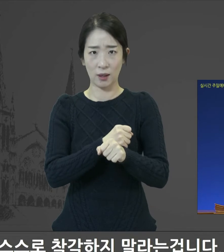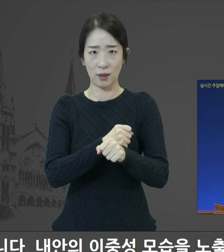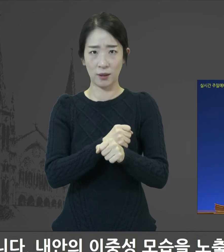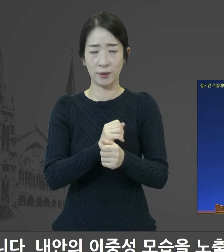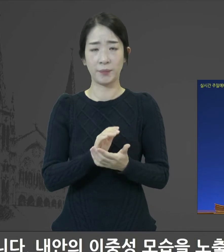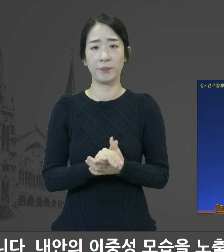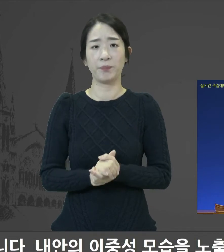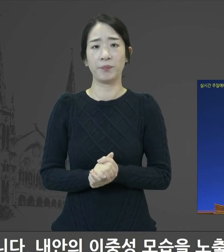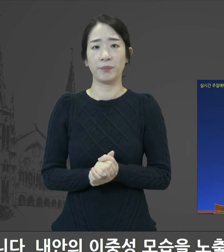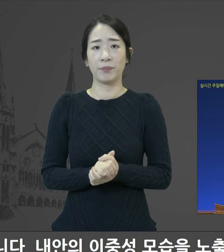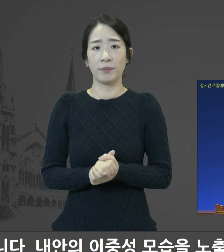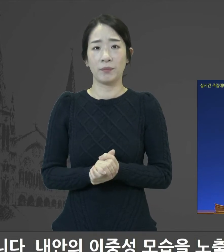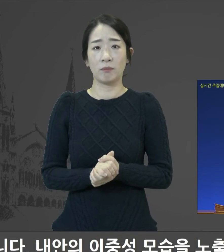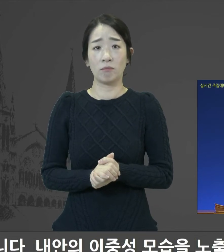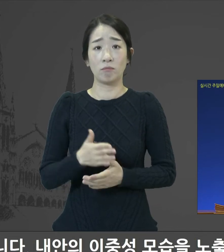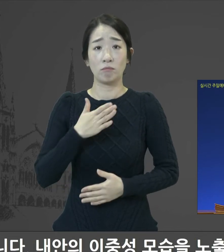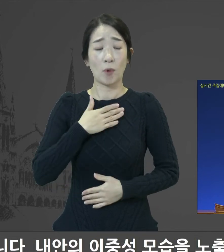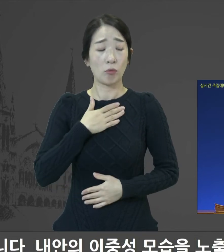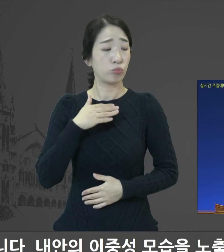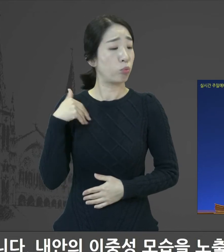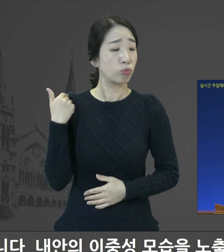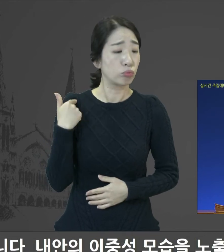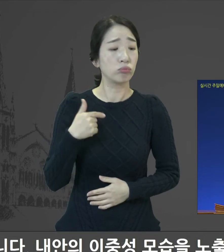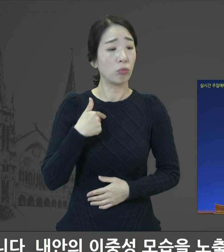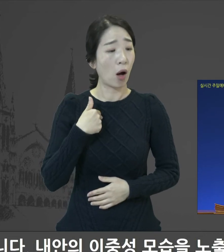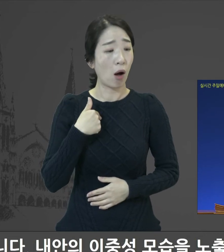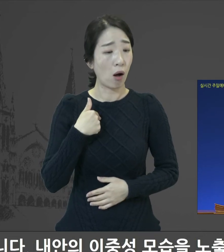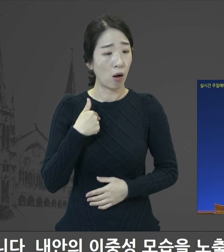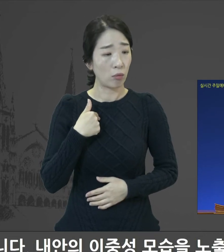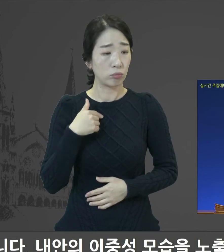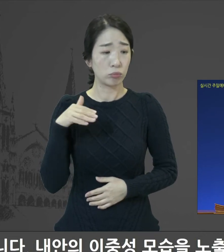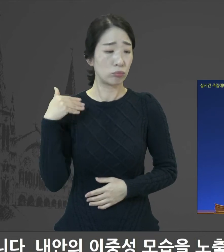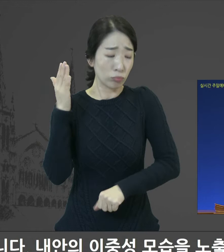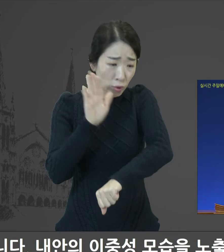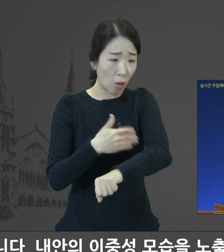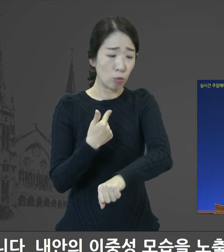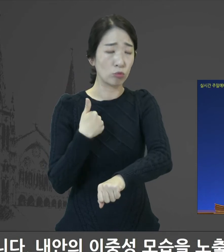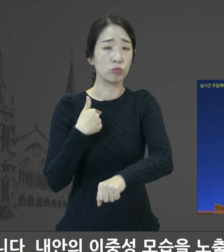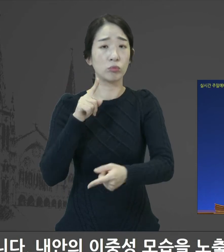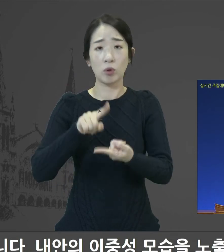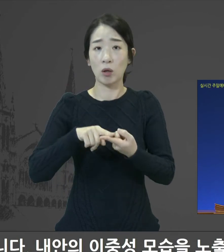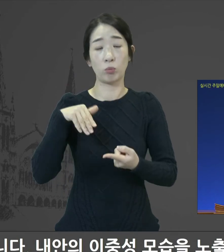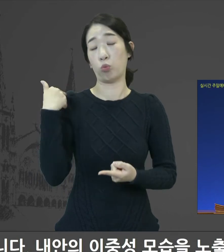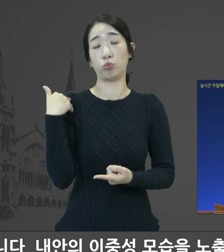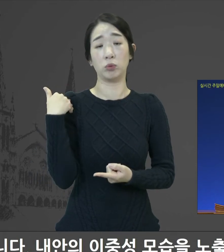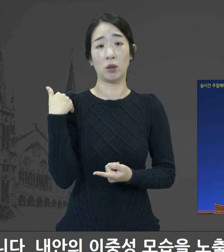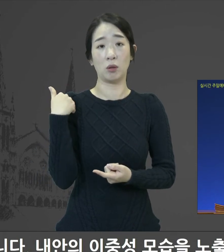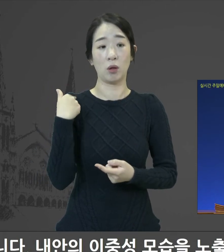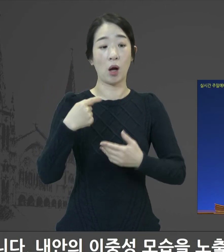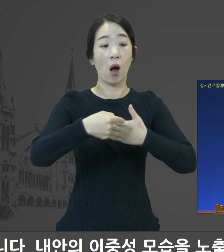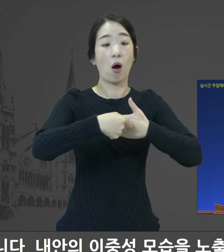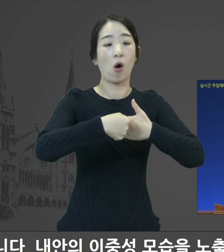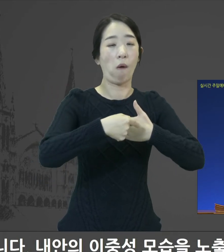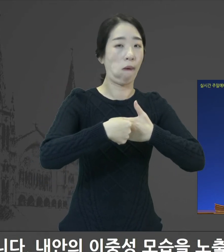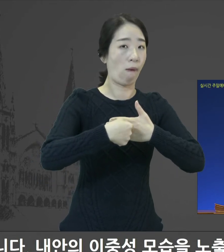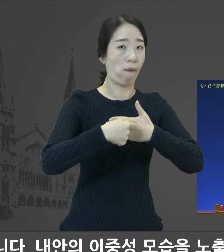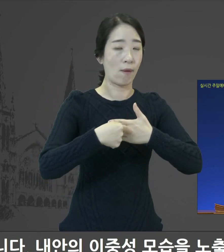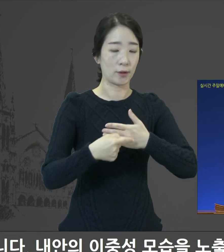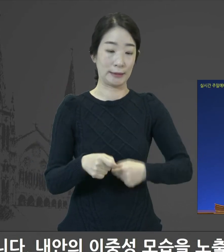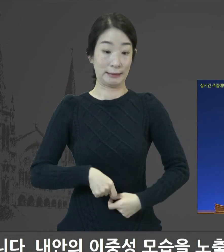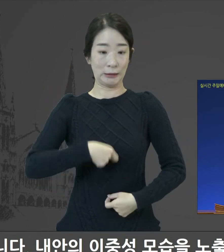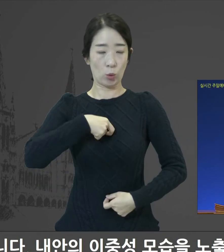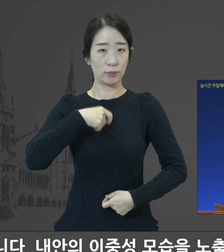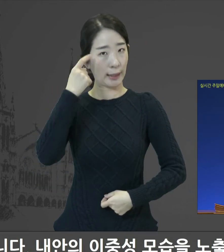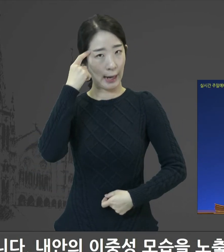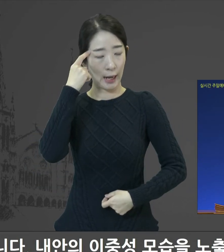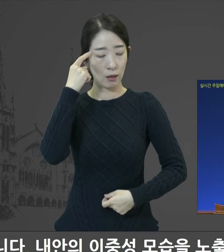대부분의 사람들은 자기도 모르는 사이에 자기의 모순을 갖고 있습니다. 남 앞에는 의로운 척하고 남 앞에는 내가 완벽한